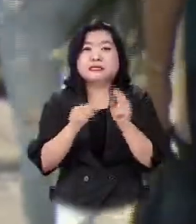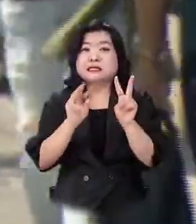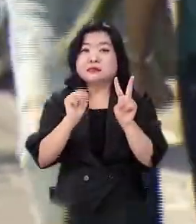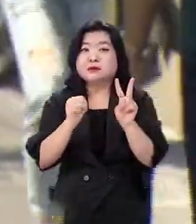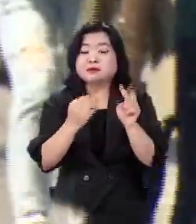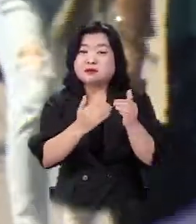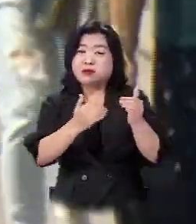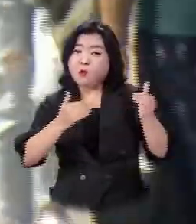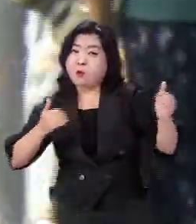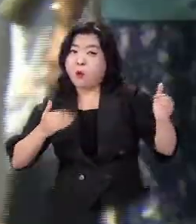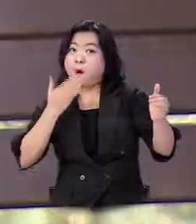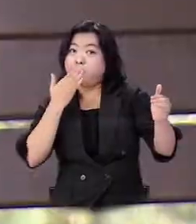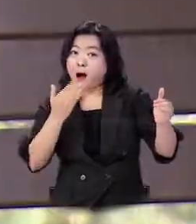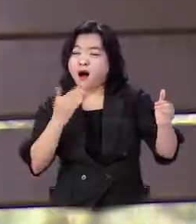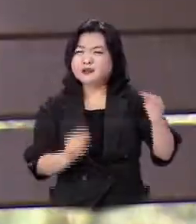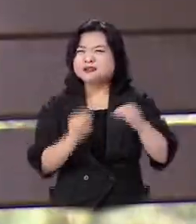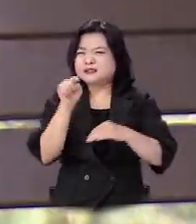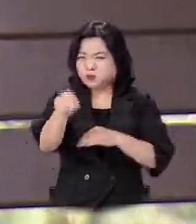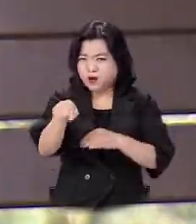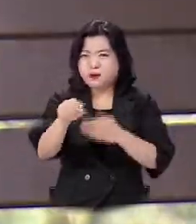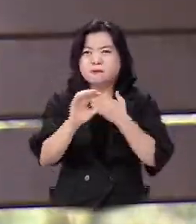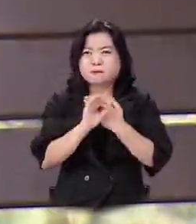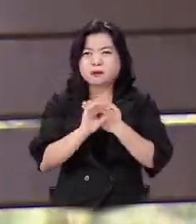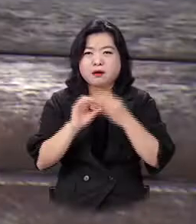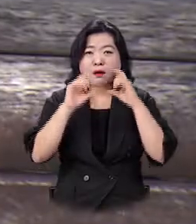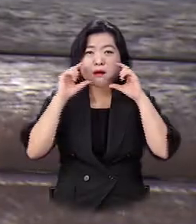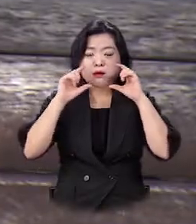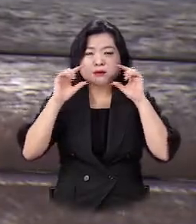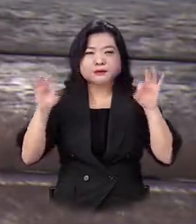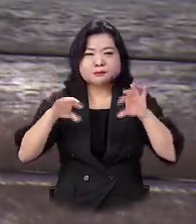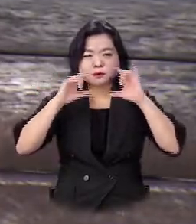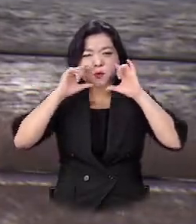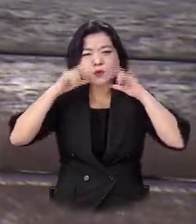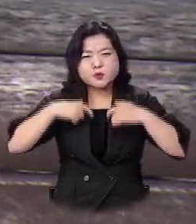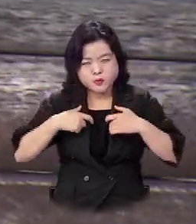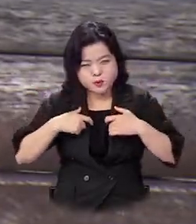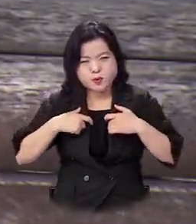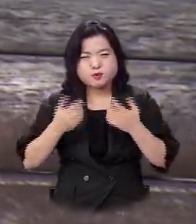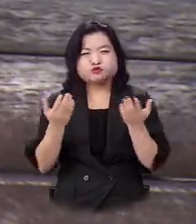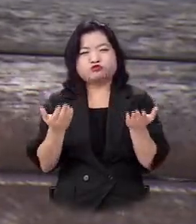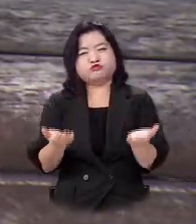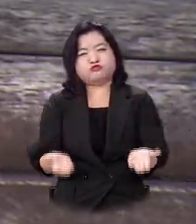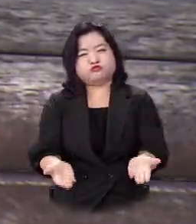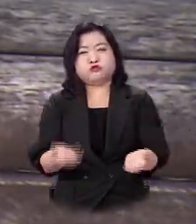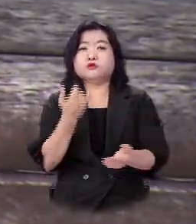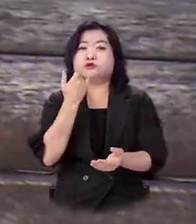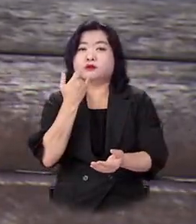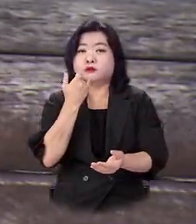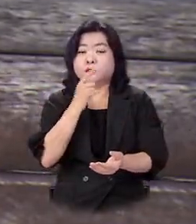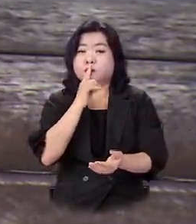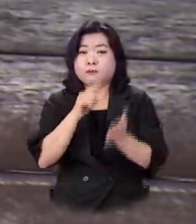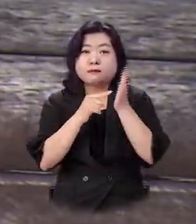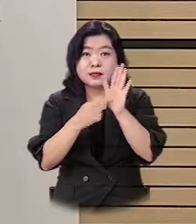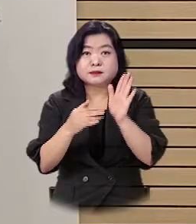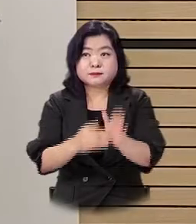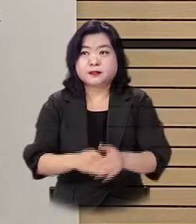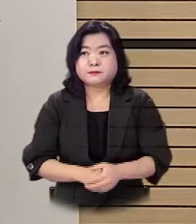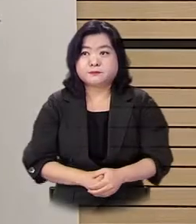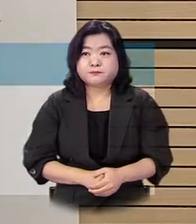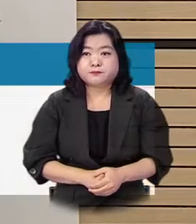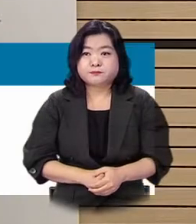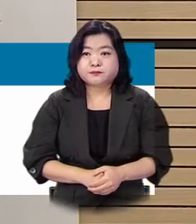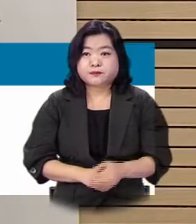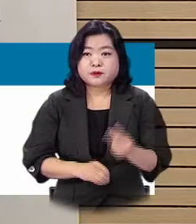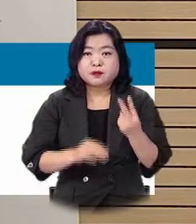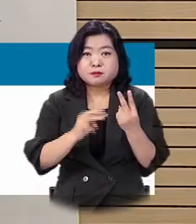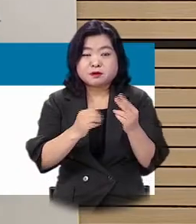이상 거리 두기를 확보할 수 있는 실외에서는 잠시 마스크를 벗고 휴식하는 것도 좋다고 밝혔습니다. 2m 이상